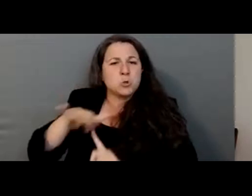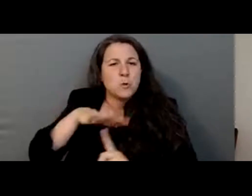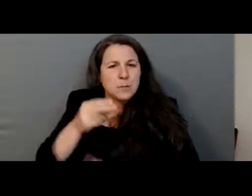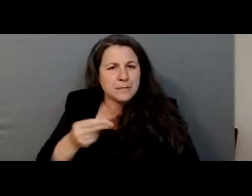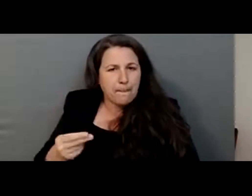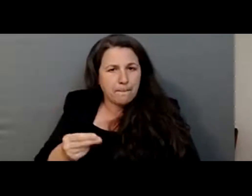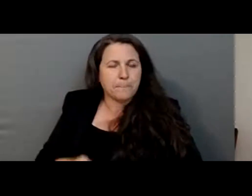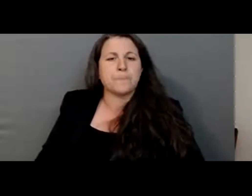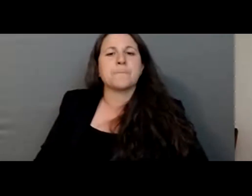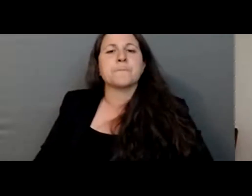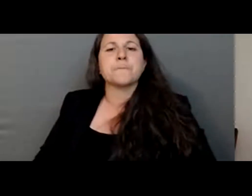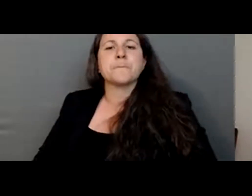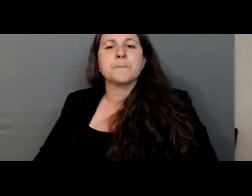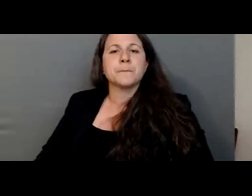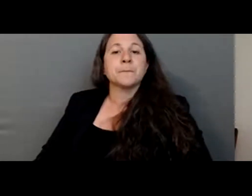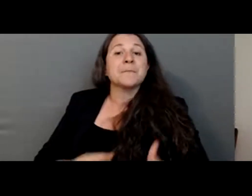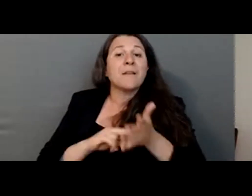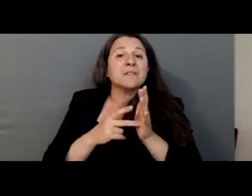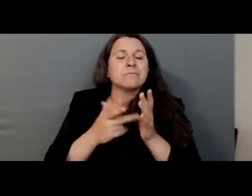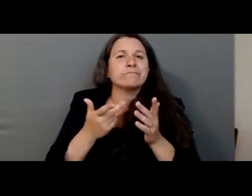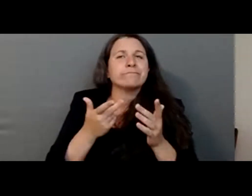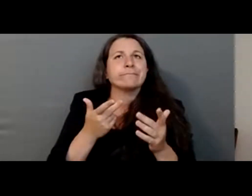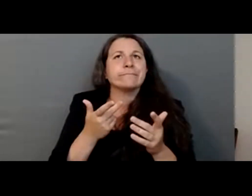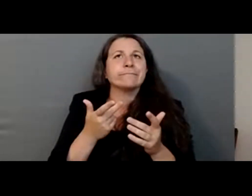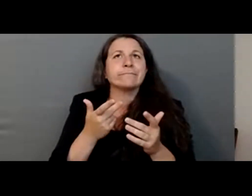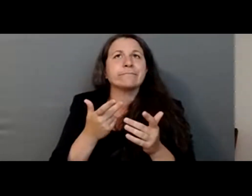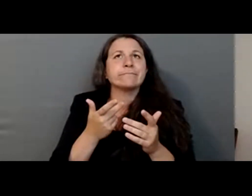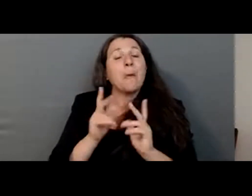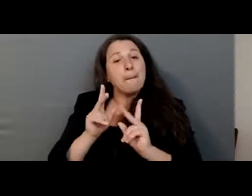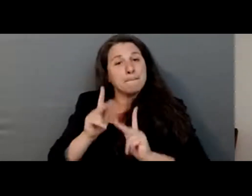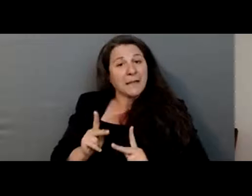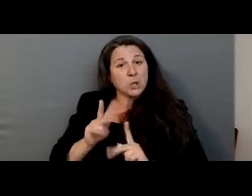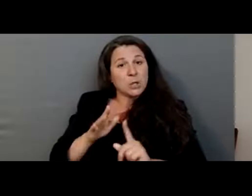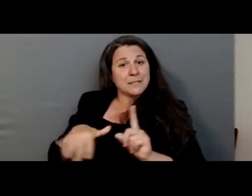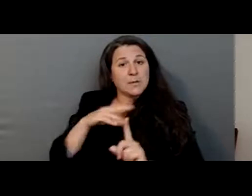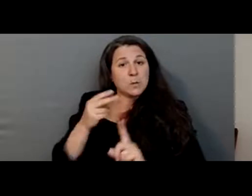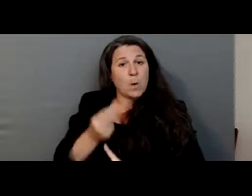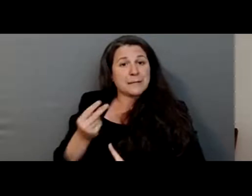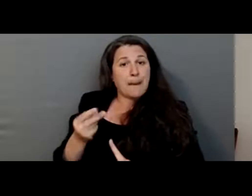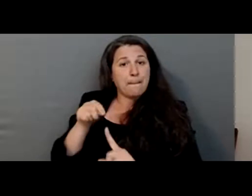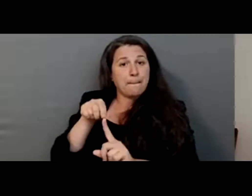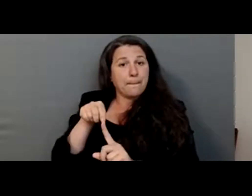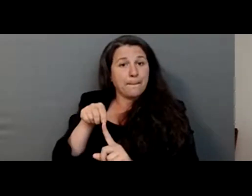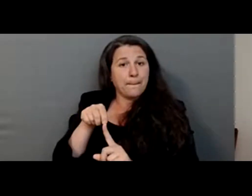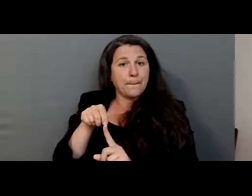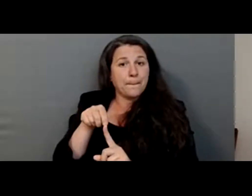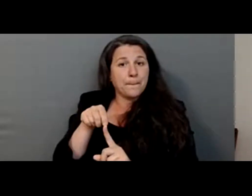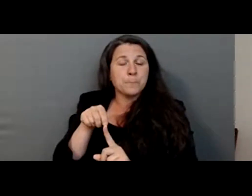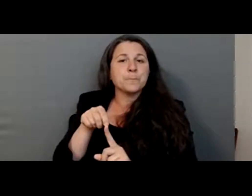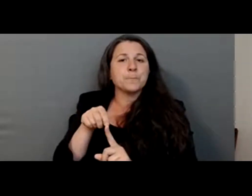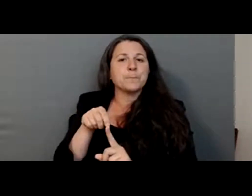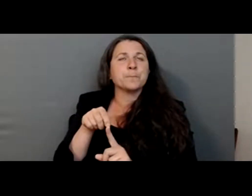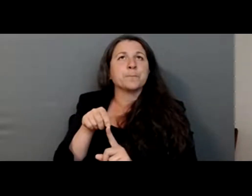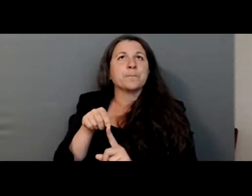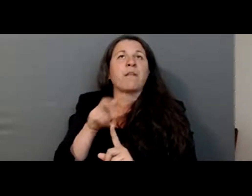tout? C'est-à-dire que ce qu'on voit dans le cas des personnes en situation de handicap, c'est que ce qui